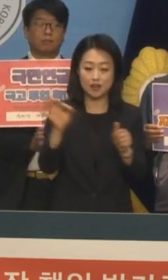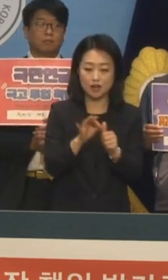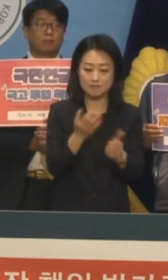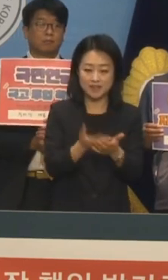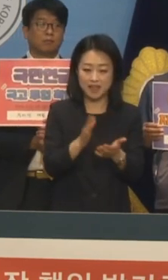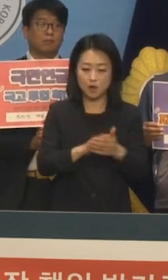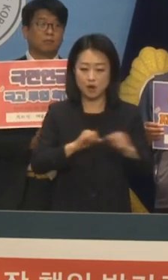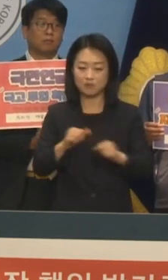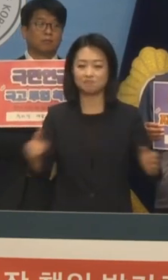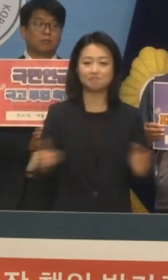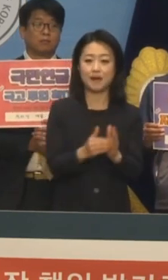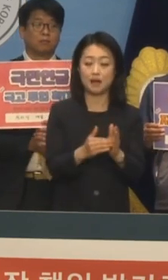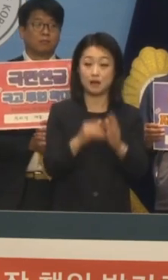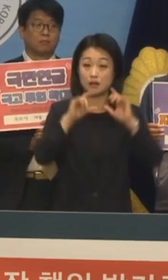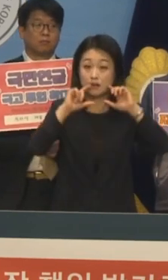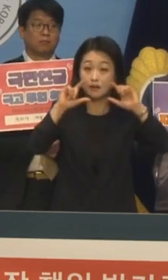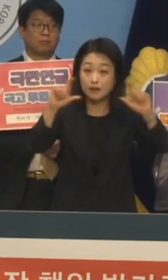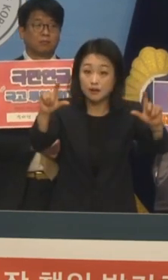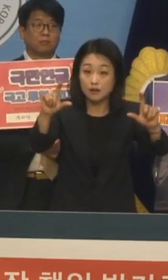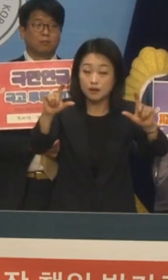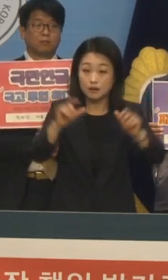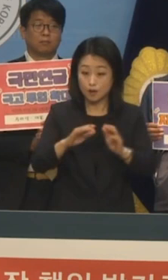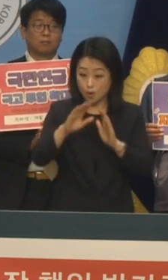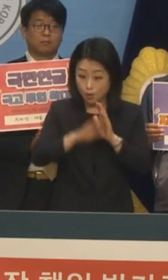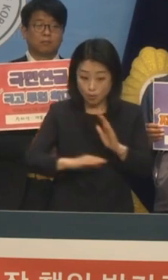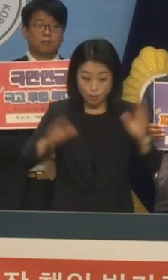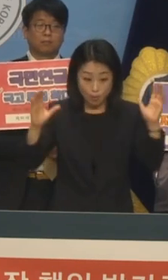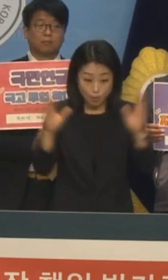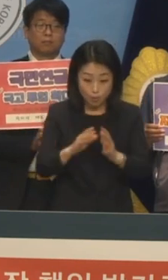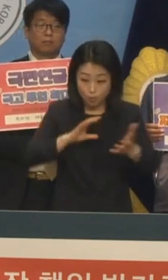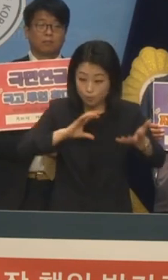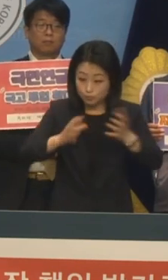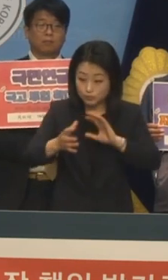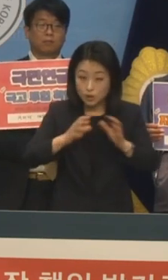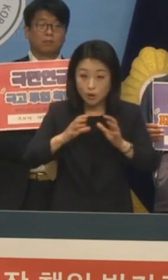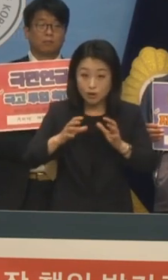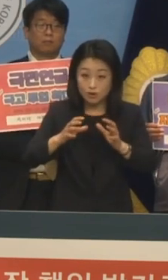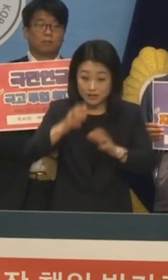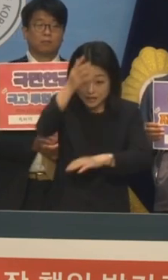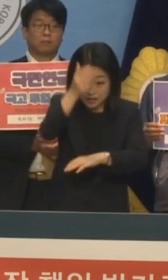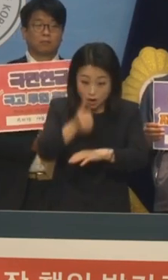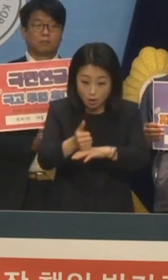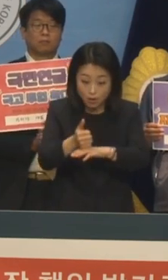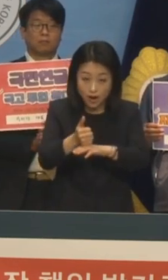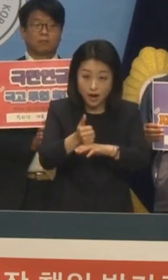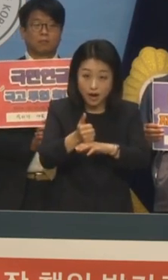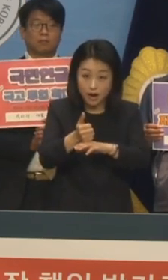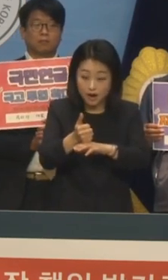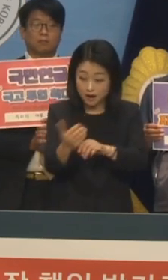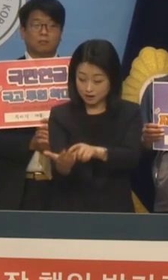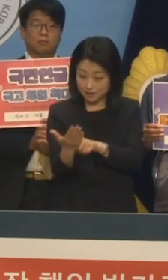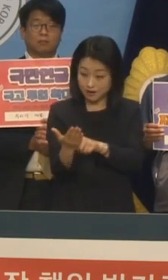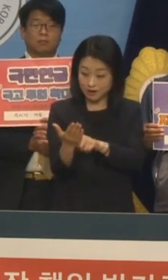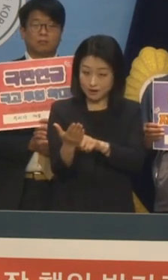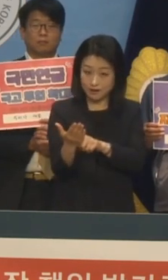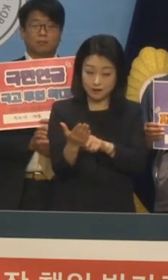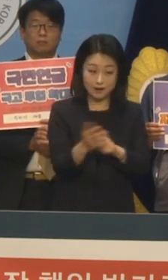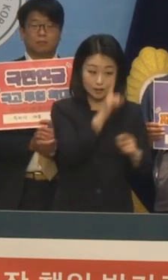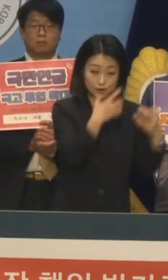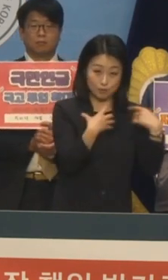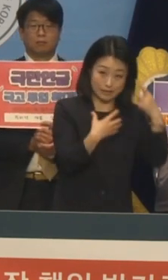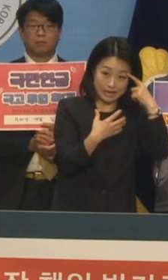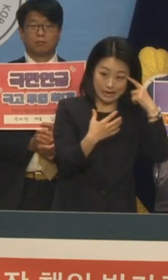선언하였습니다. 공론화위원회를 통해 국민의 뜻이 자신들의 기대와 달리 나오자 연금개혁을